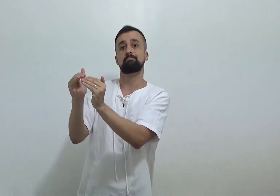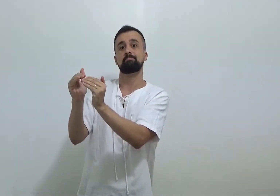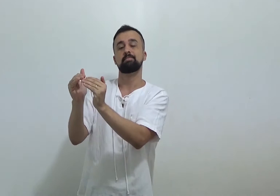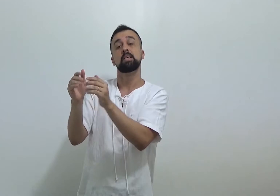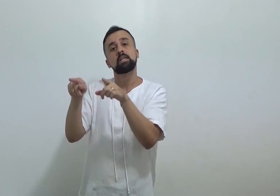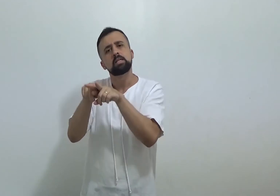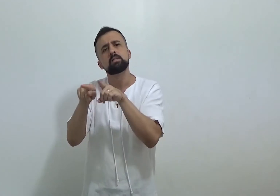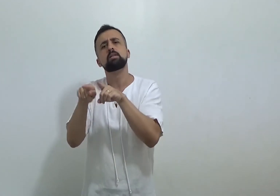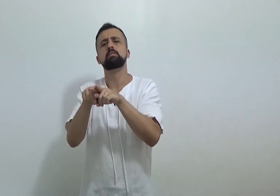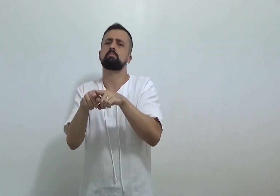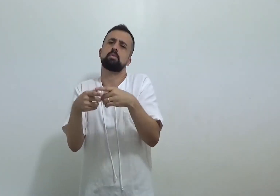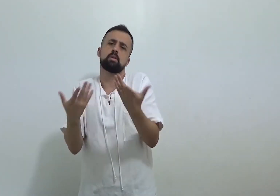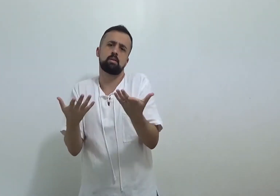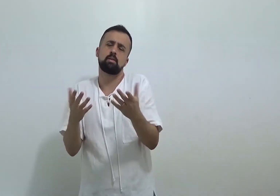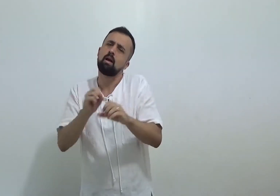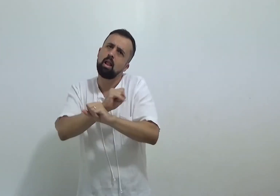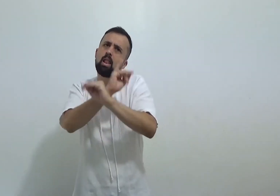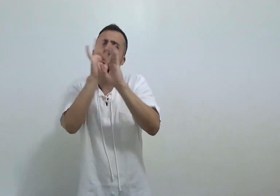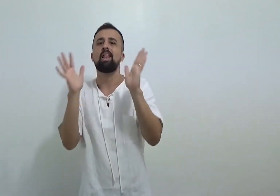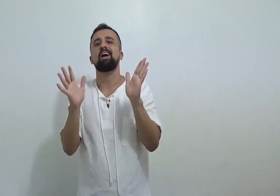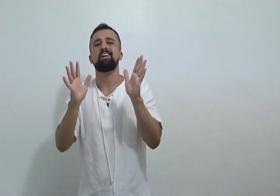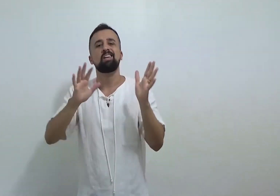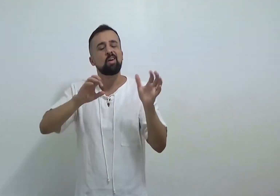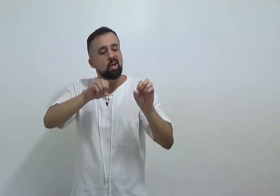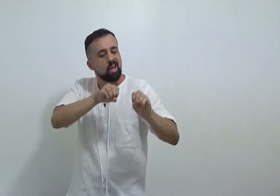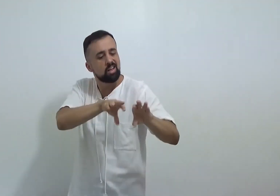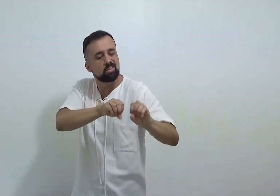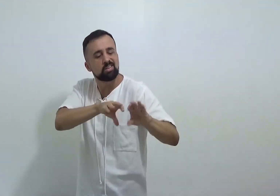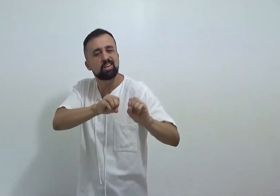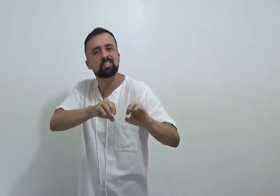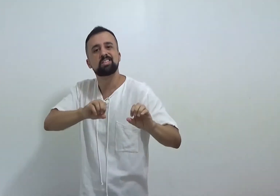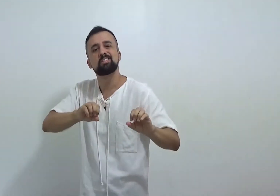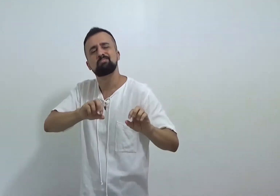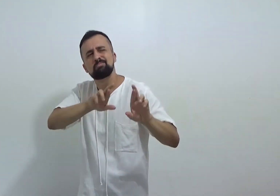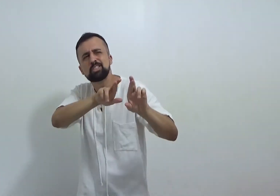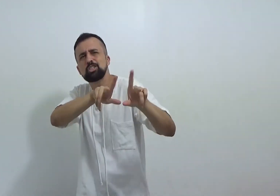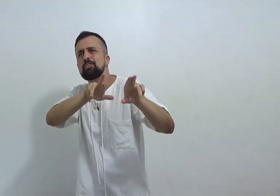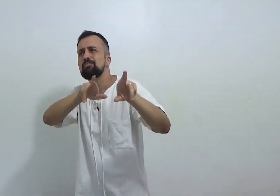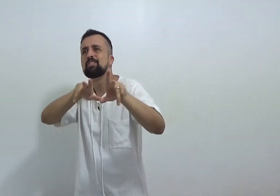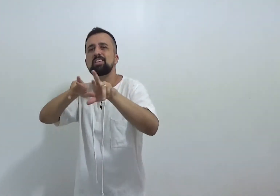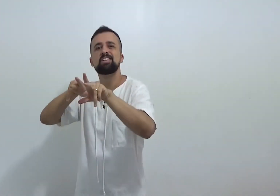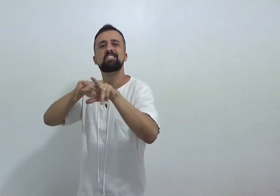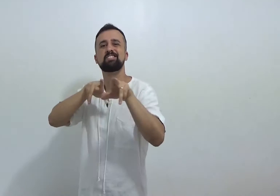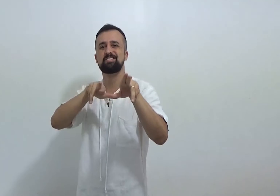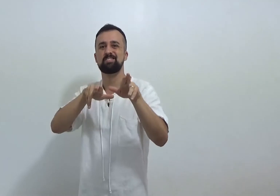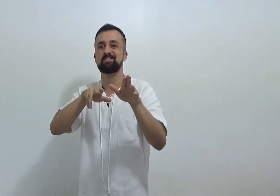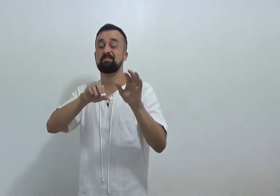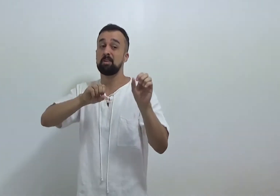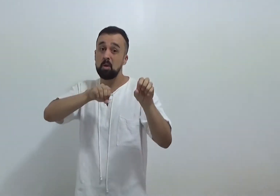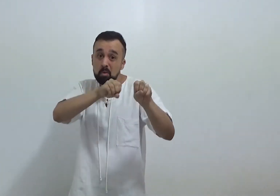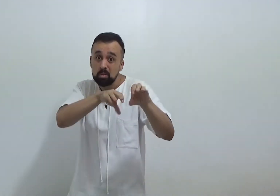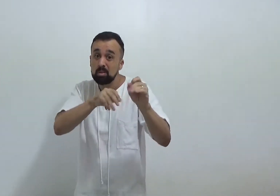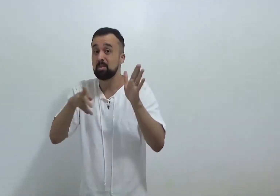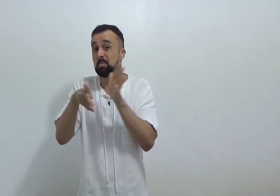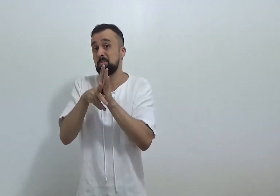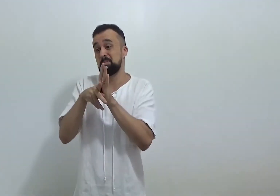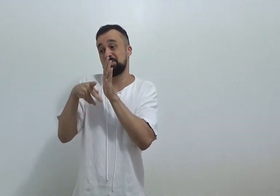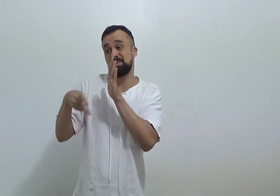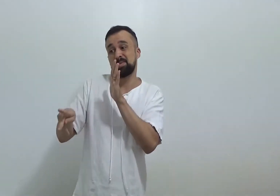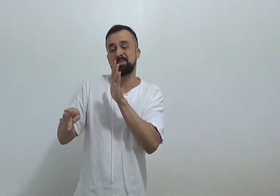mundo, sua cultura, sua tradição, enfim, sejam respeitadas e, claro,